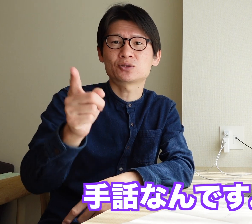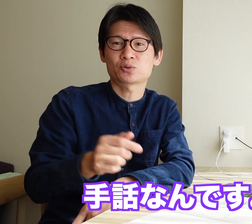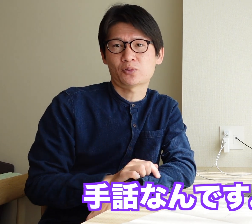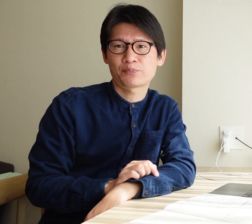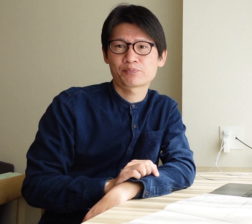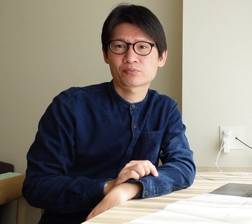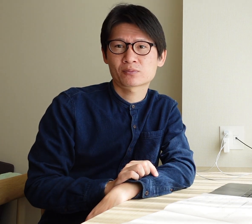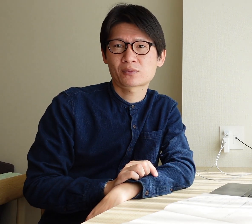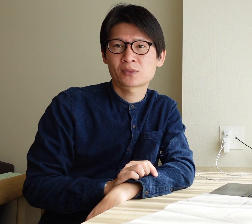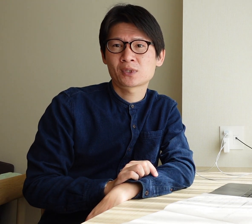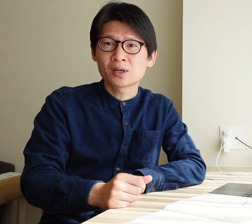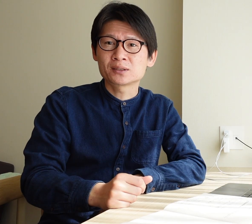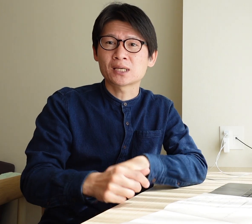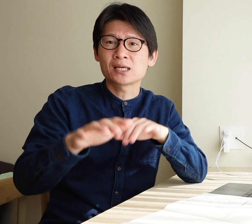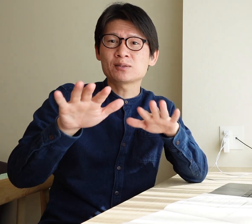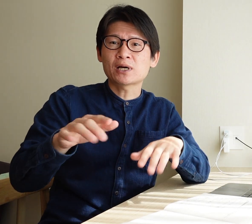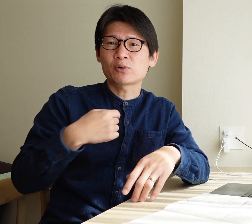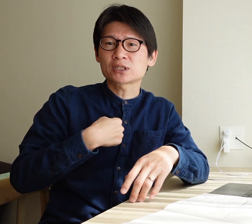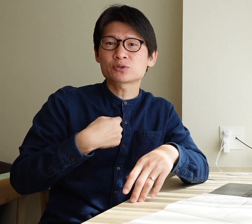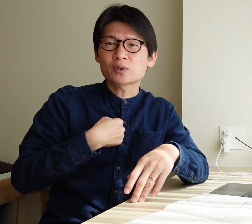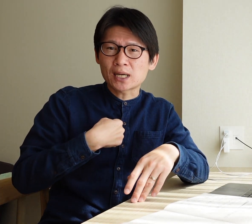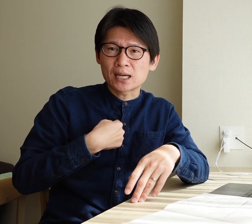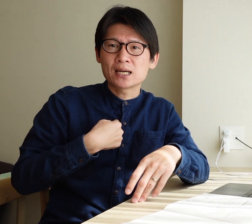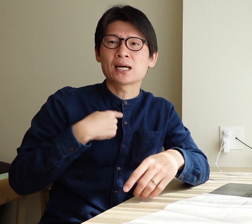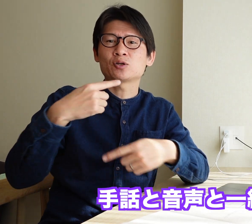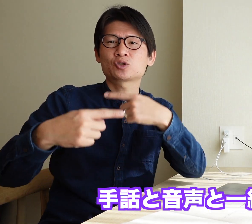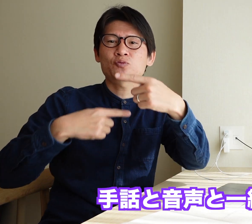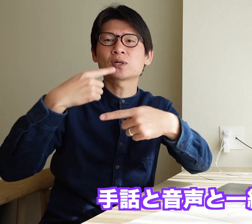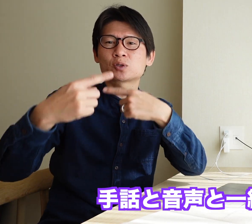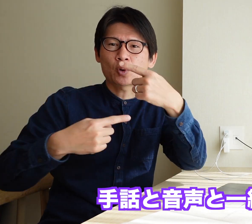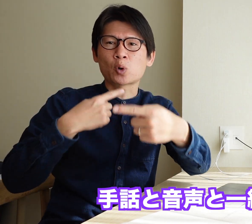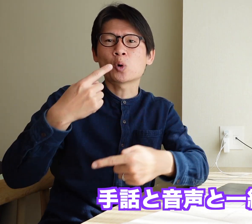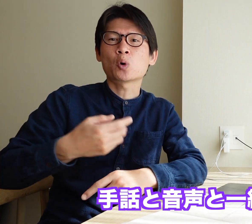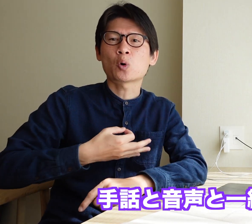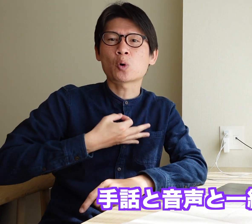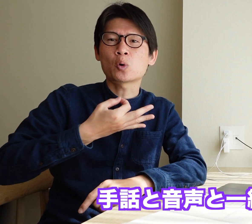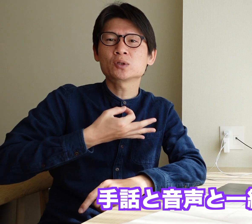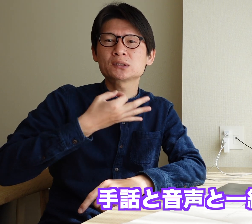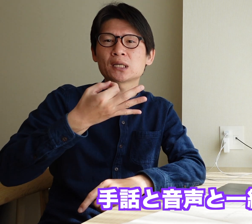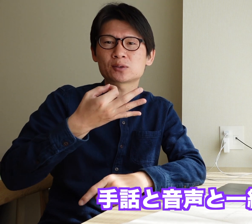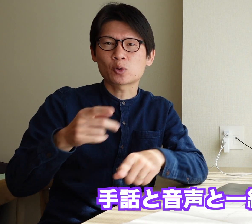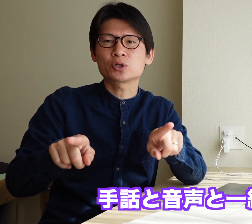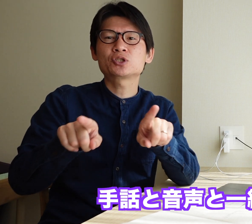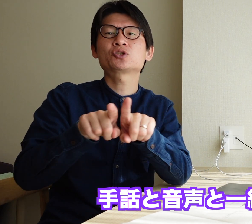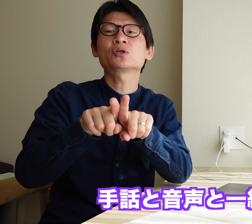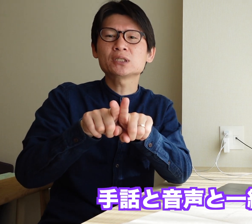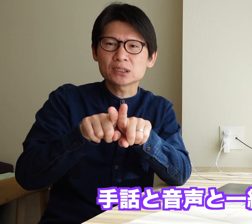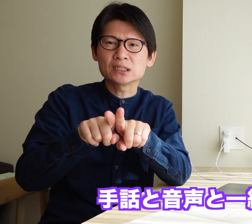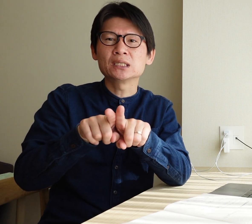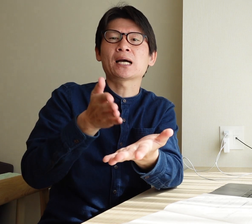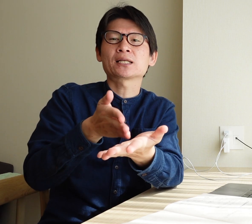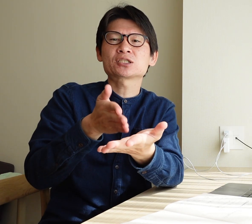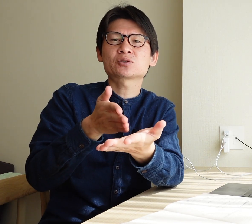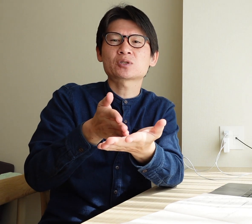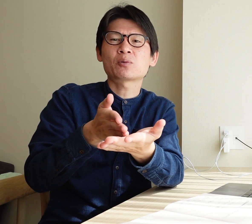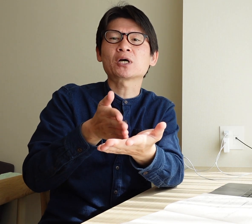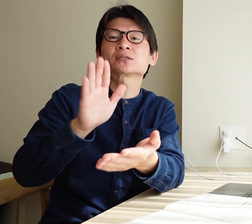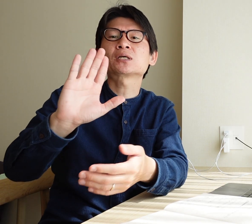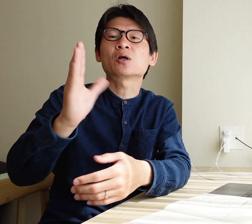よ。で、今私は手話と音声と一緒に話してますけれ